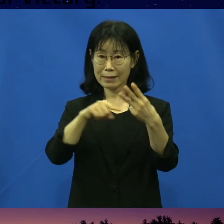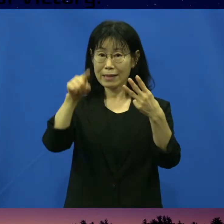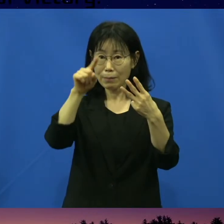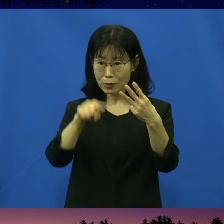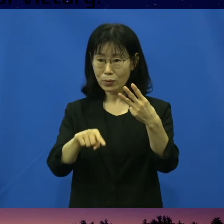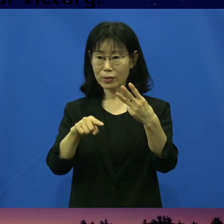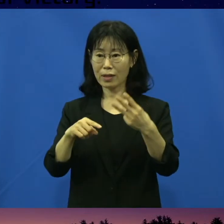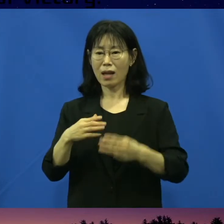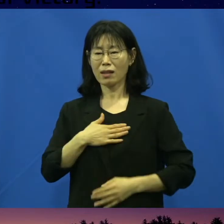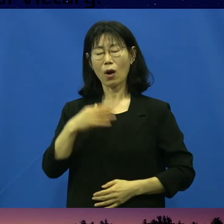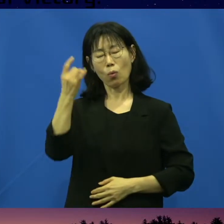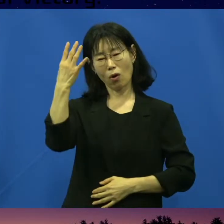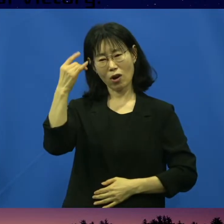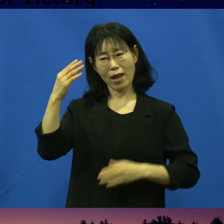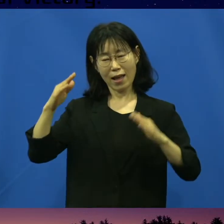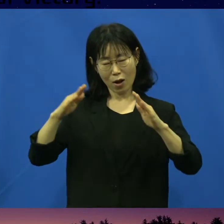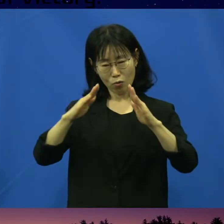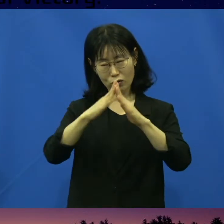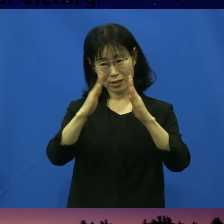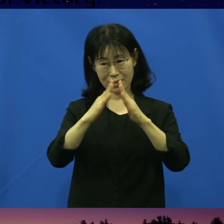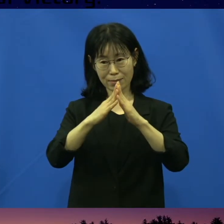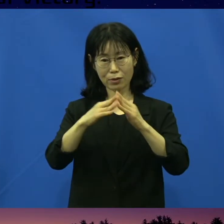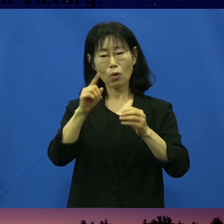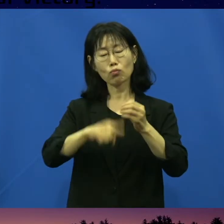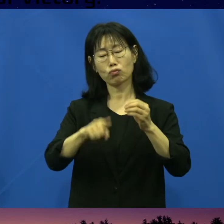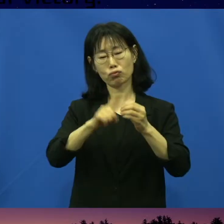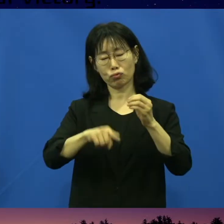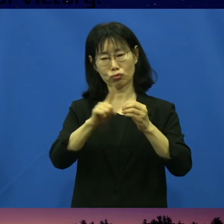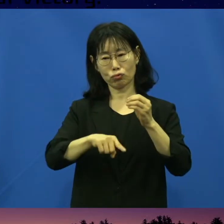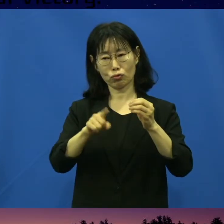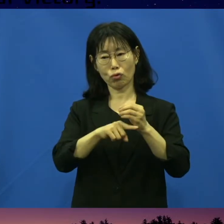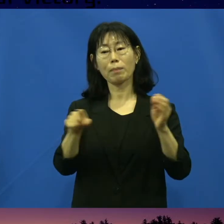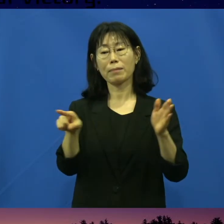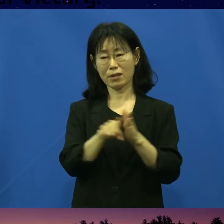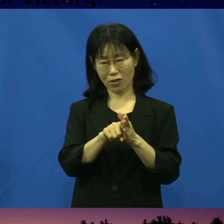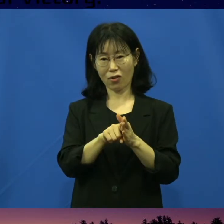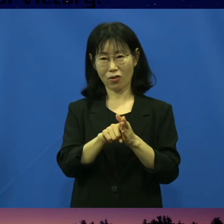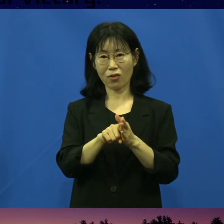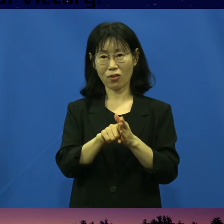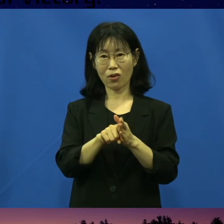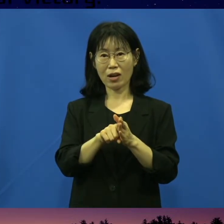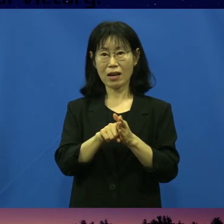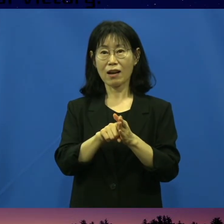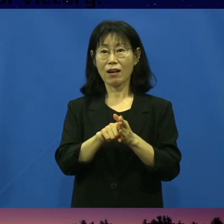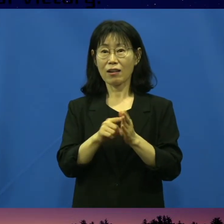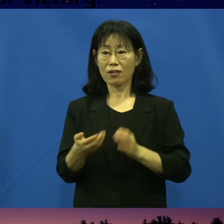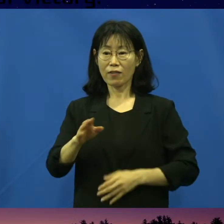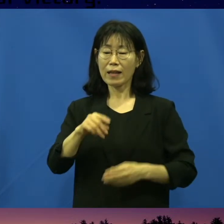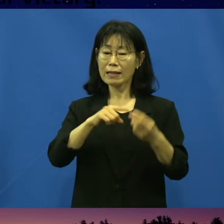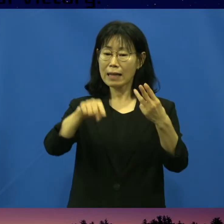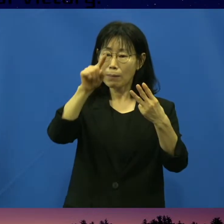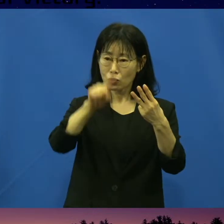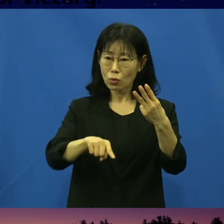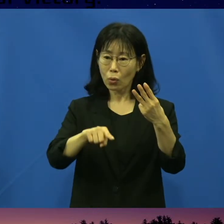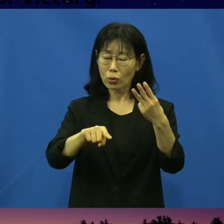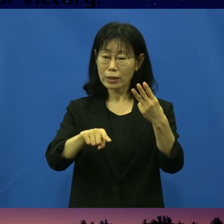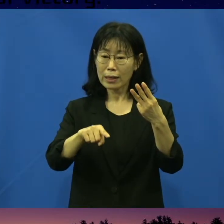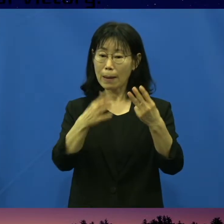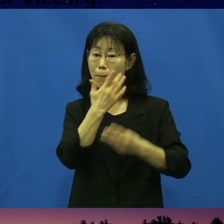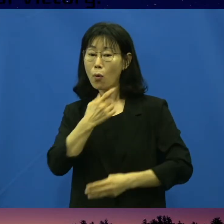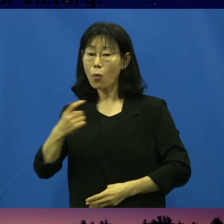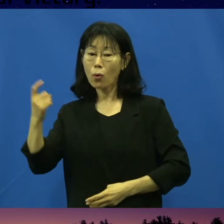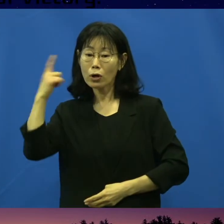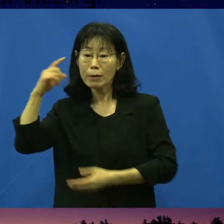갖고 있는 집안이니까, 뭐 예수를 믿는 건 불가능한 집안이니까. 근데 누구에게가 복음을 들은 거예요. 그리고 우리